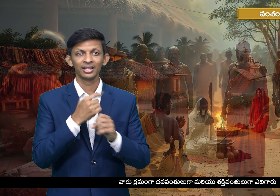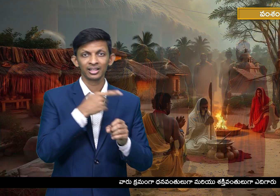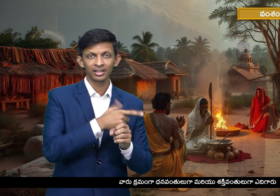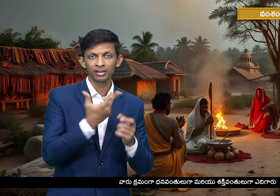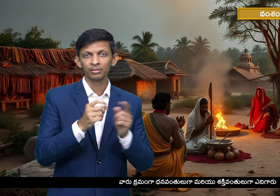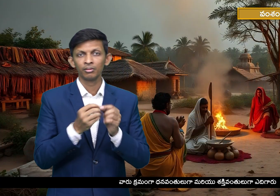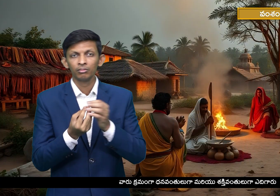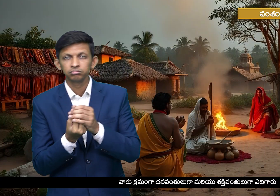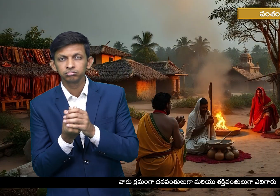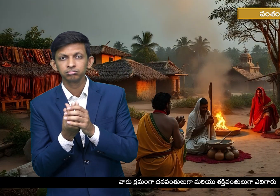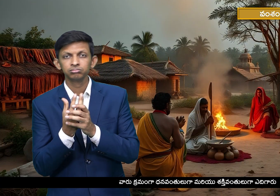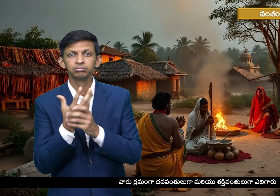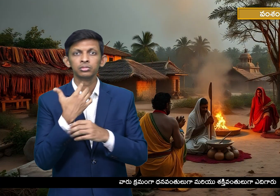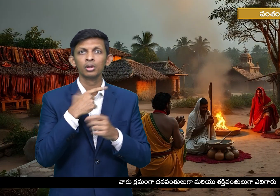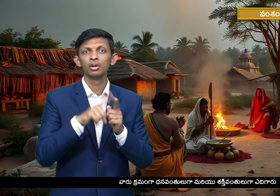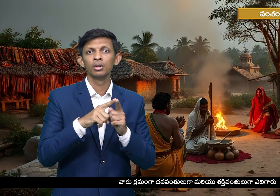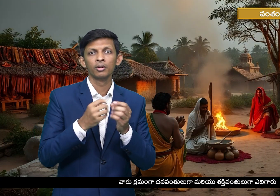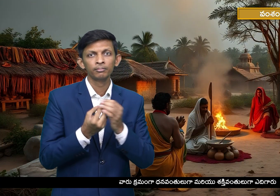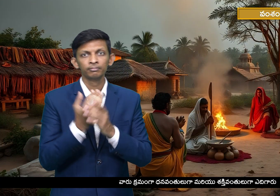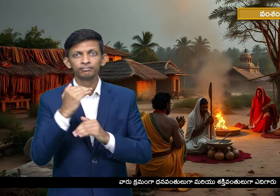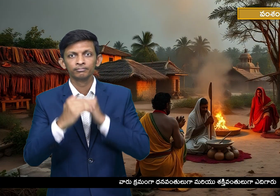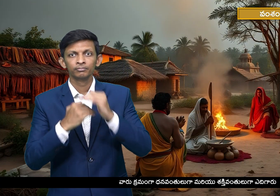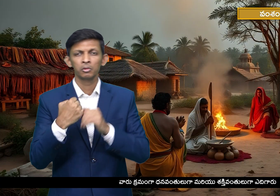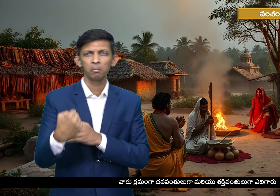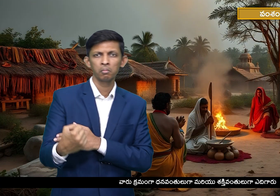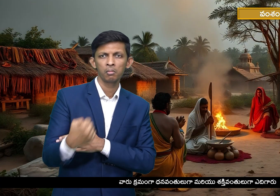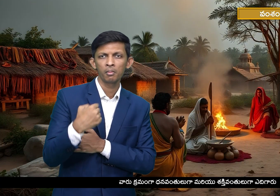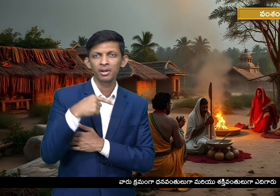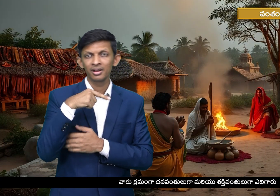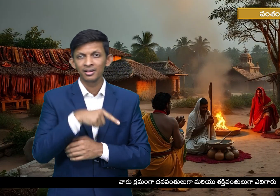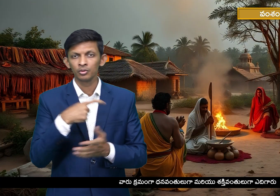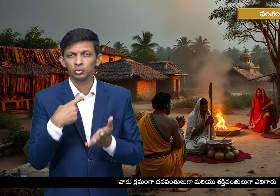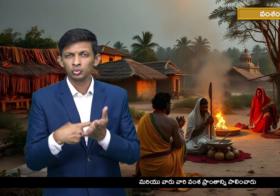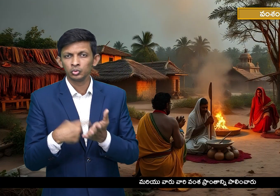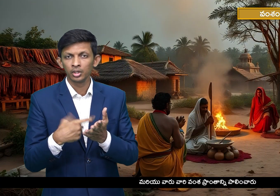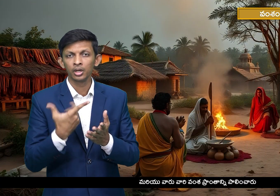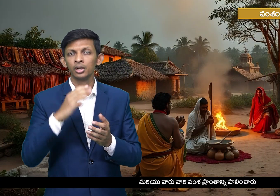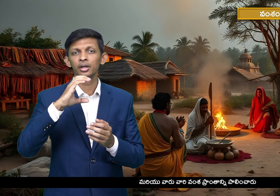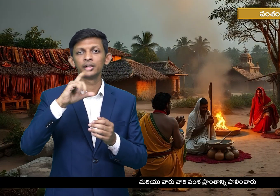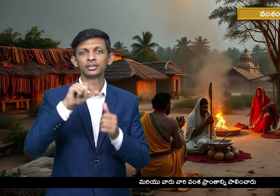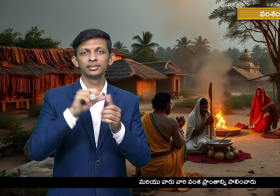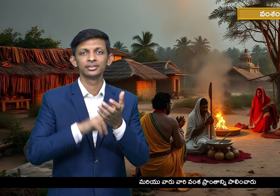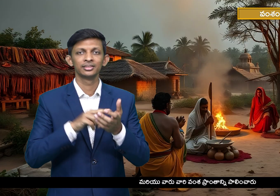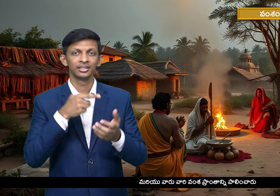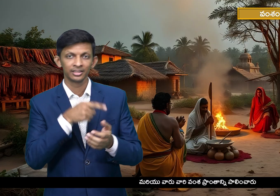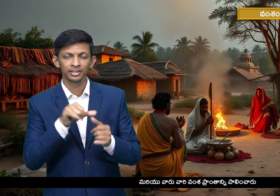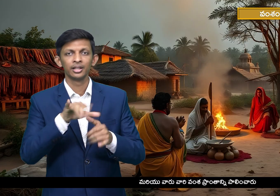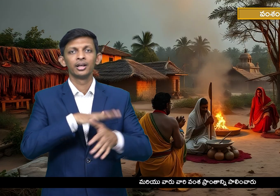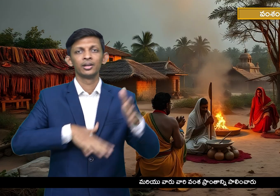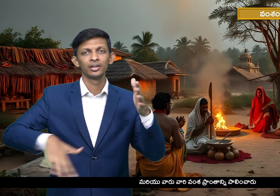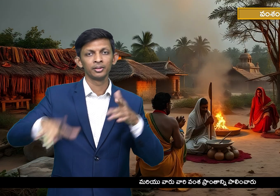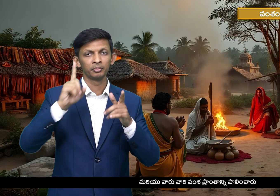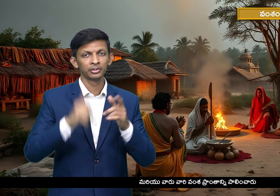వారు క్రమంగా ధనవంతులుగా మరియు శక్తివంతులుగా ఎదిగారు మరియు వారు వారి వంశ